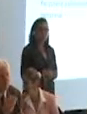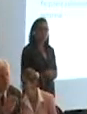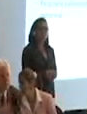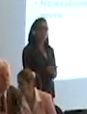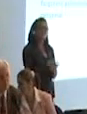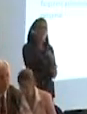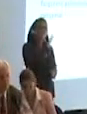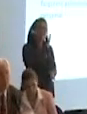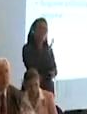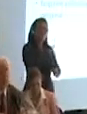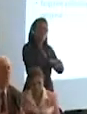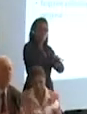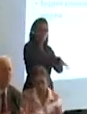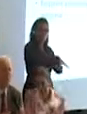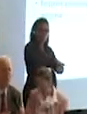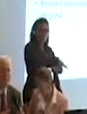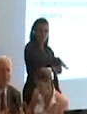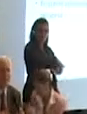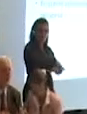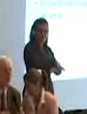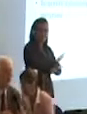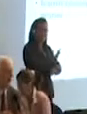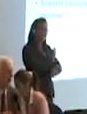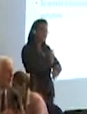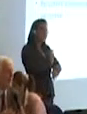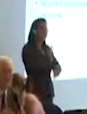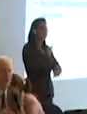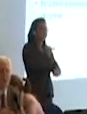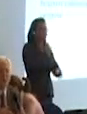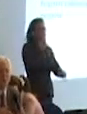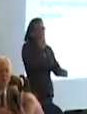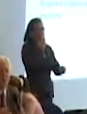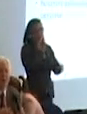Precisan sobre todo las consecuencias, es decir, que